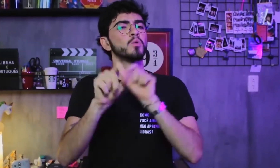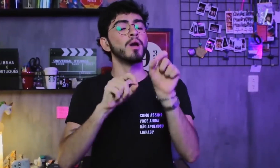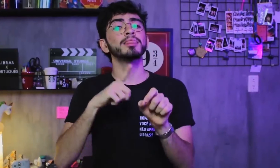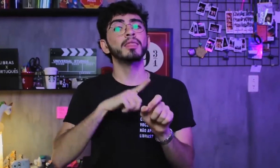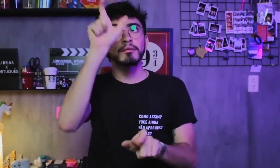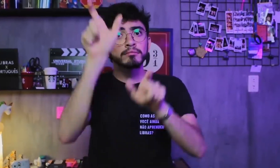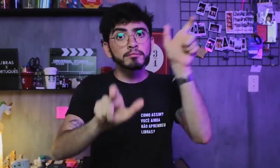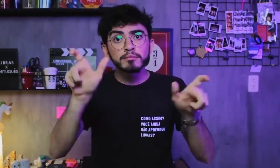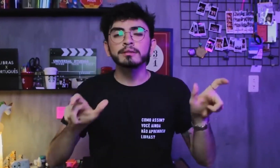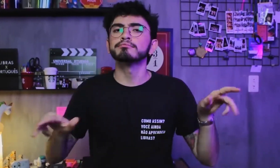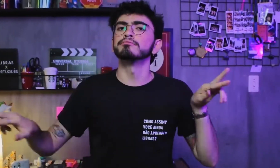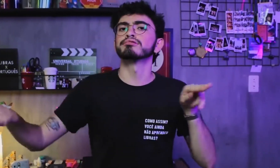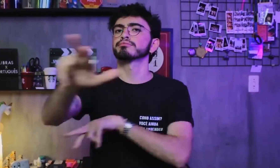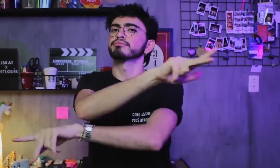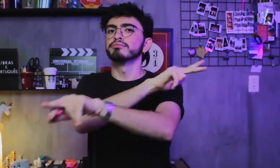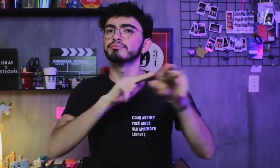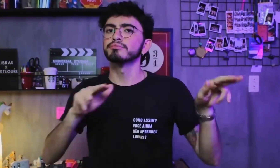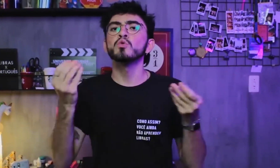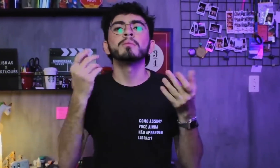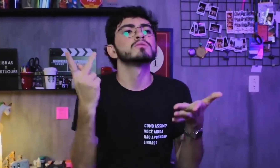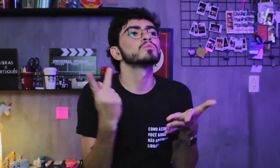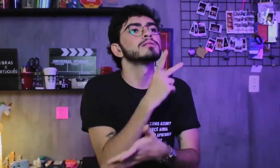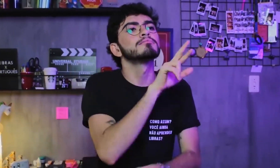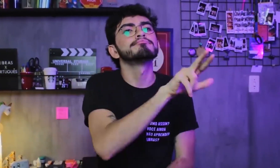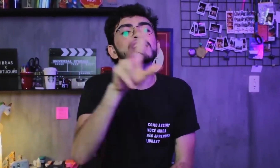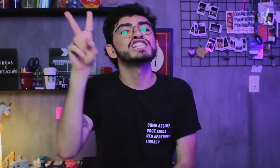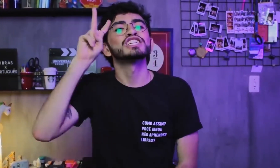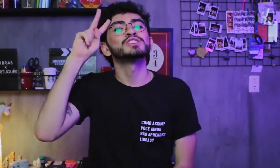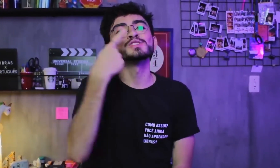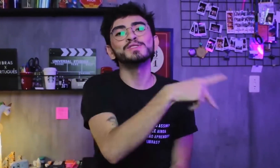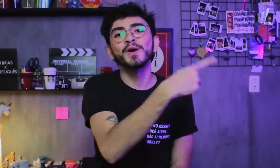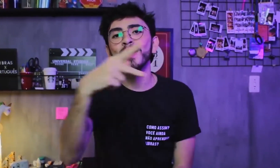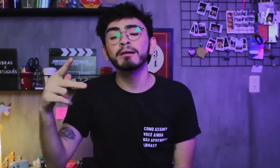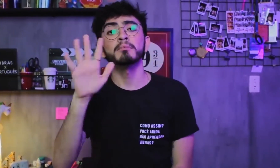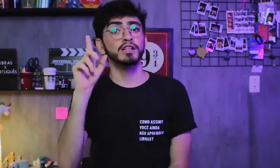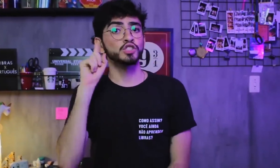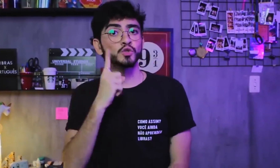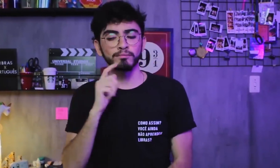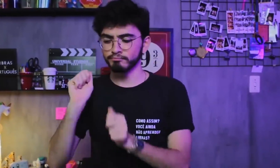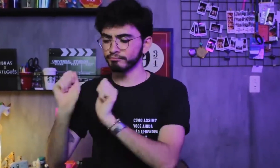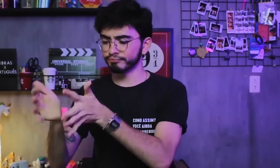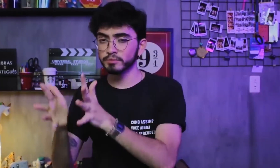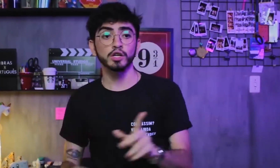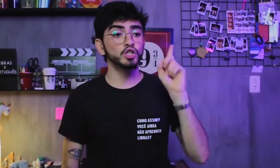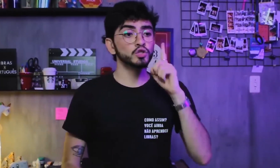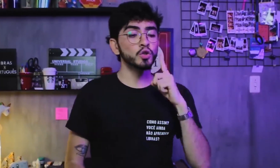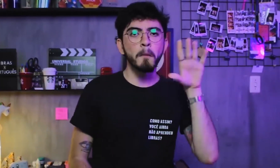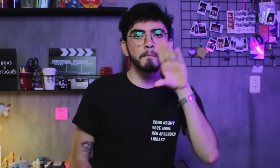lembrar também que as pessoas têm trajetórias diferentes de vida de cada uma. Como surdos que falam só em Libras e surdos que só